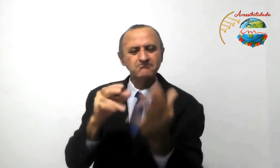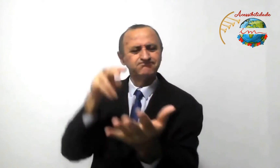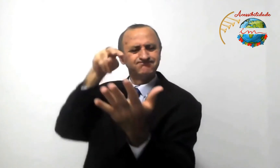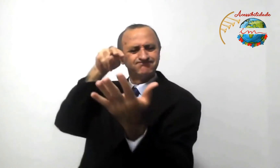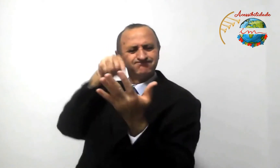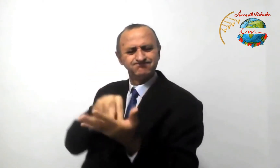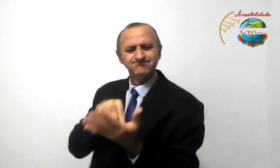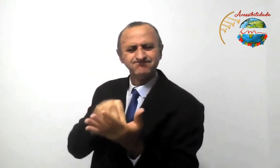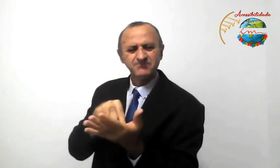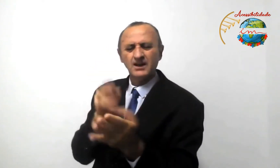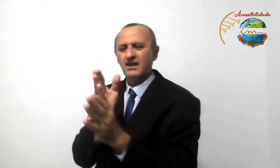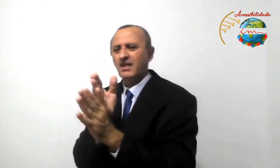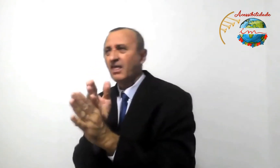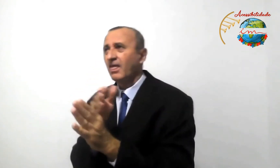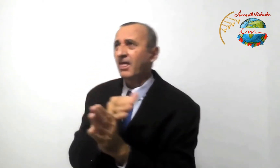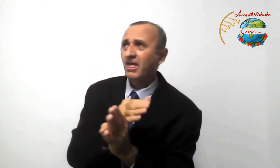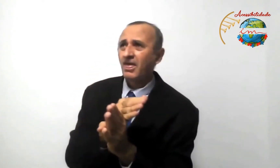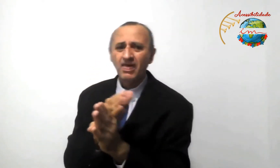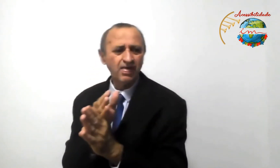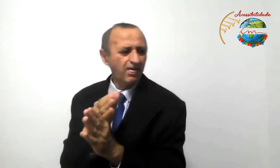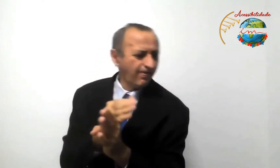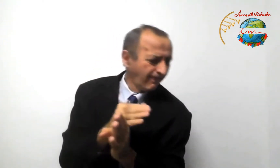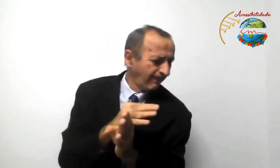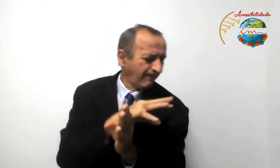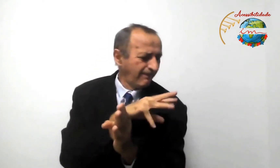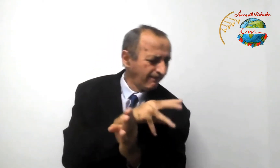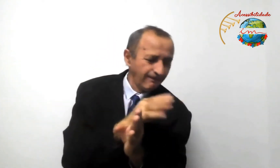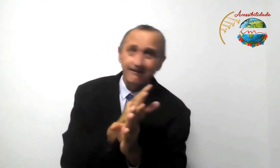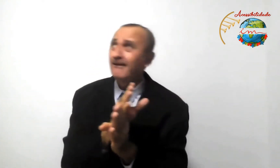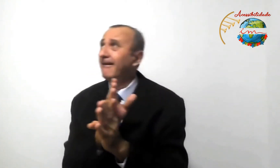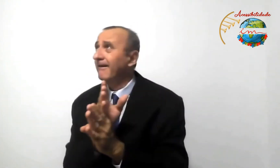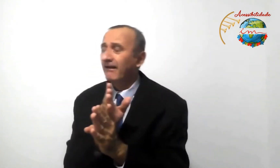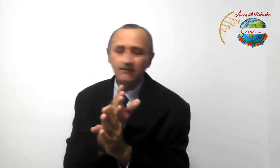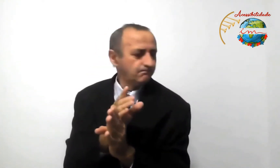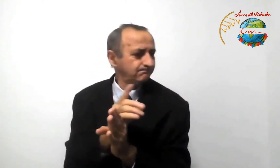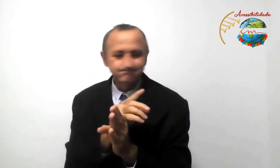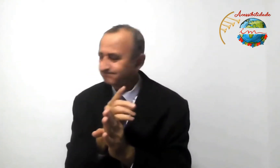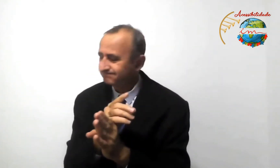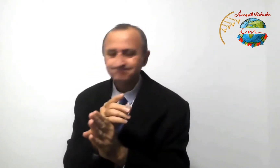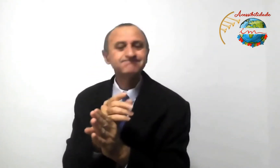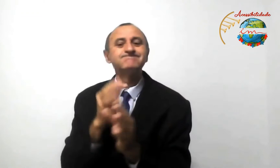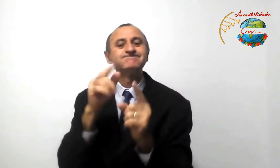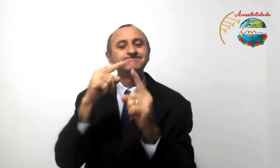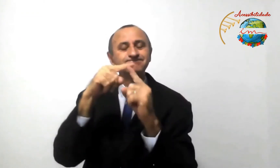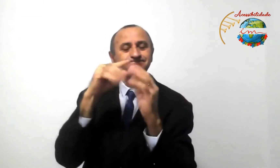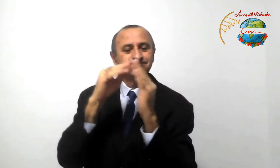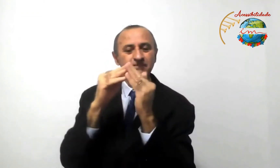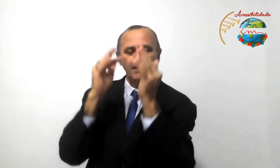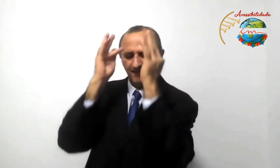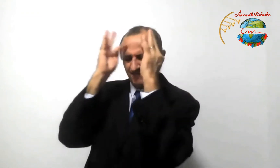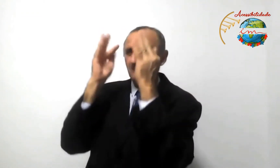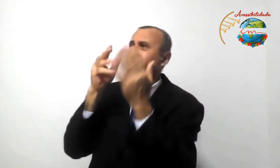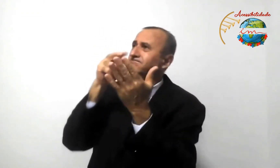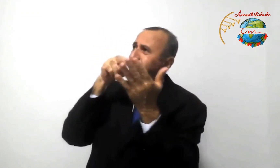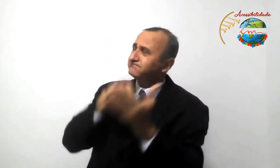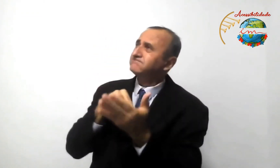comparado, então, à noiva, nós estamos definidos, não estamos claudiculando entre dois caminhos, não. Nós estamos firmes